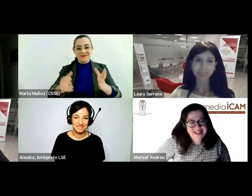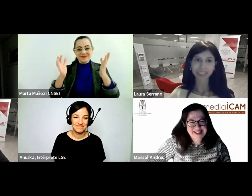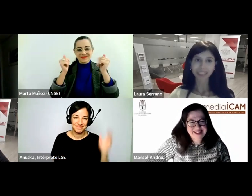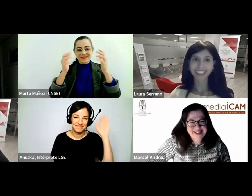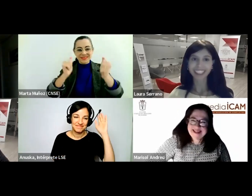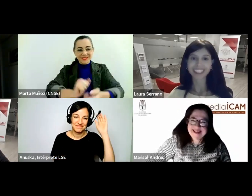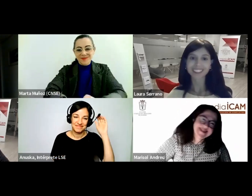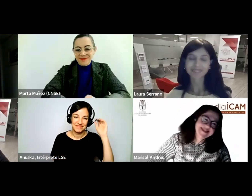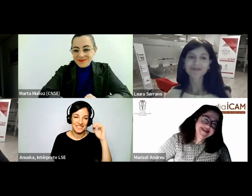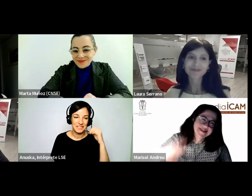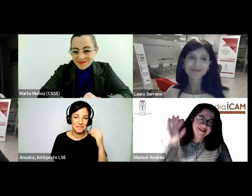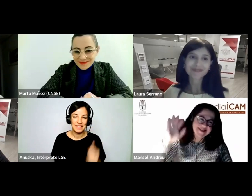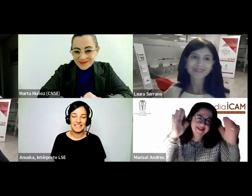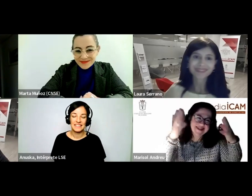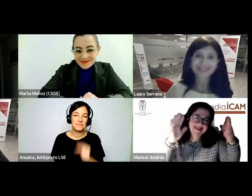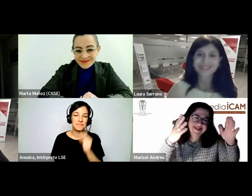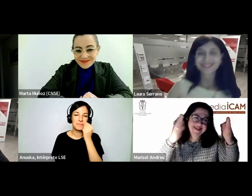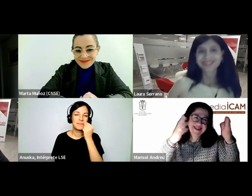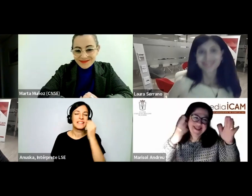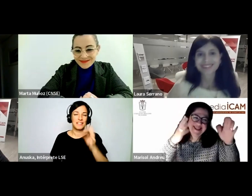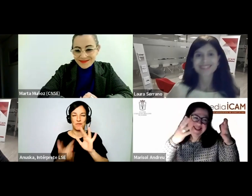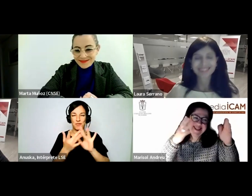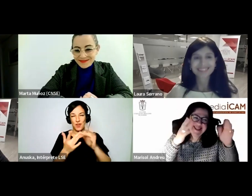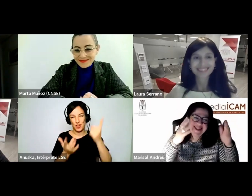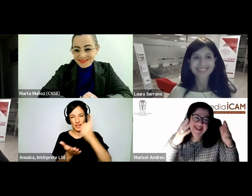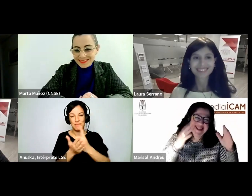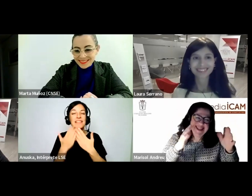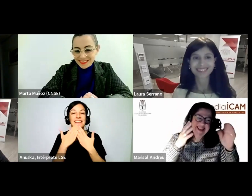Seguro que volvemos a Gracias. contactar con vosotros.